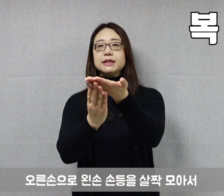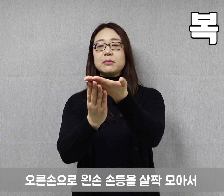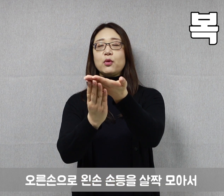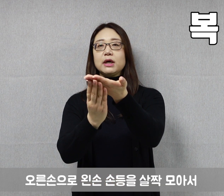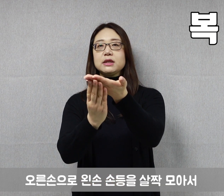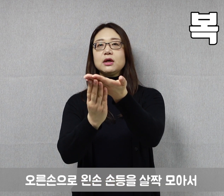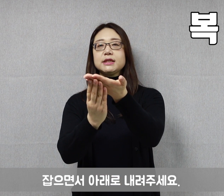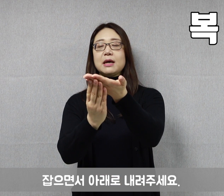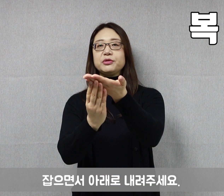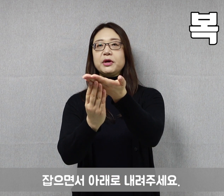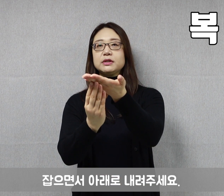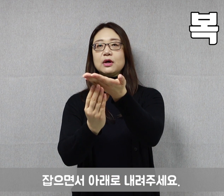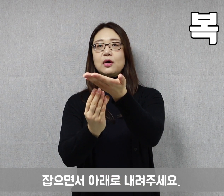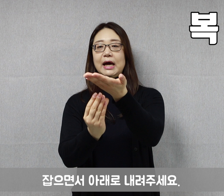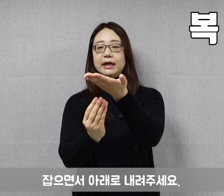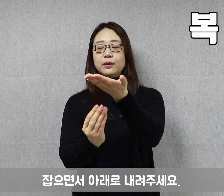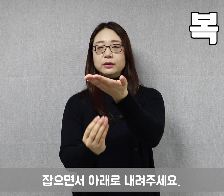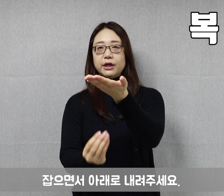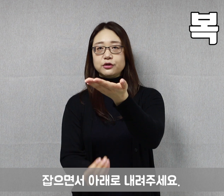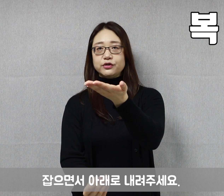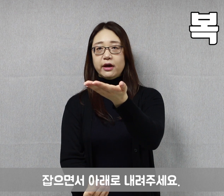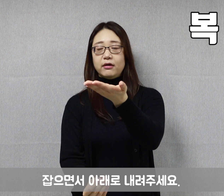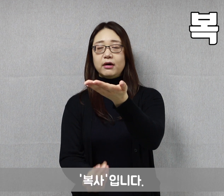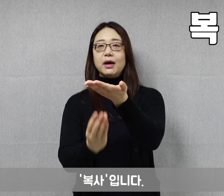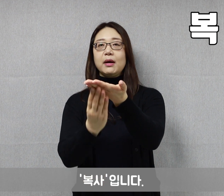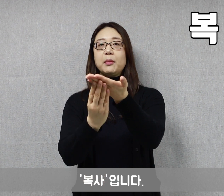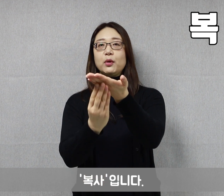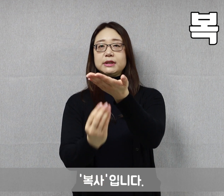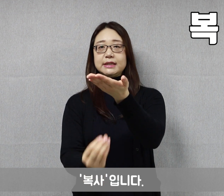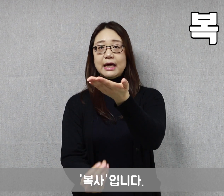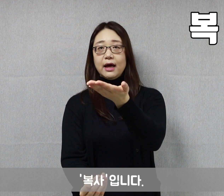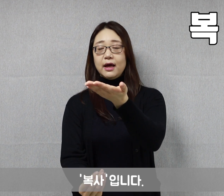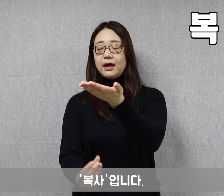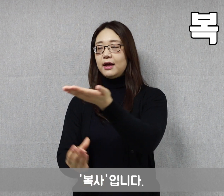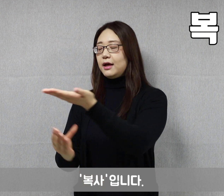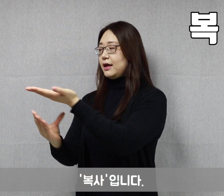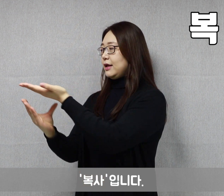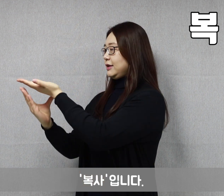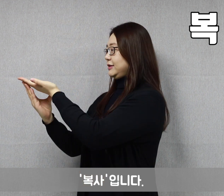살짝 모아서 잡으면서 아래로 내려주세요. 복사입니다.